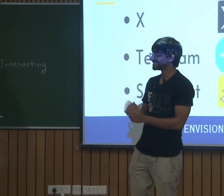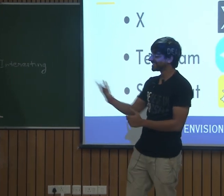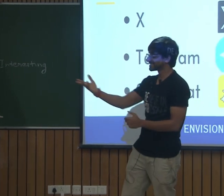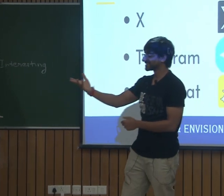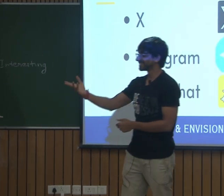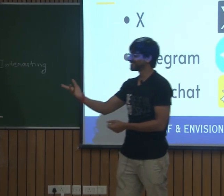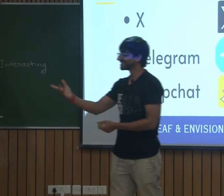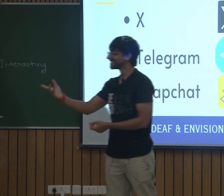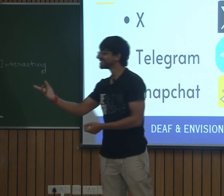ये किसका साइन है